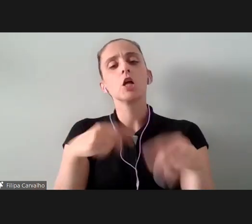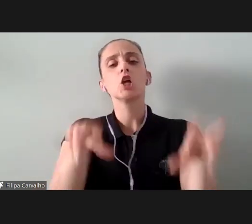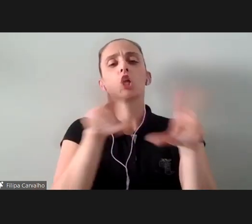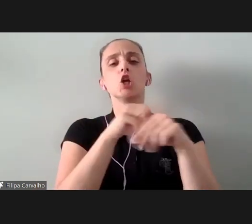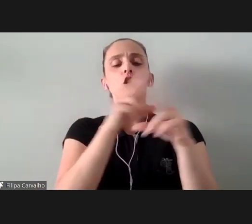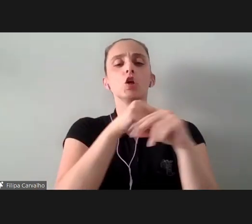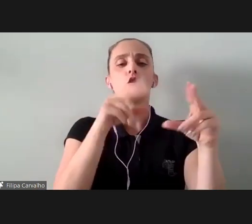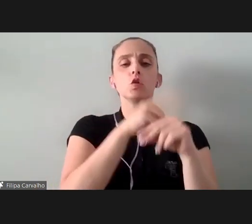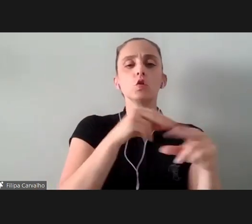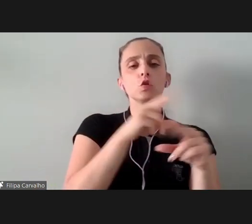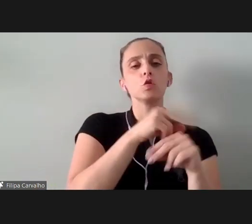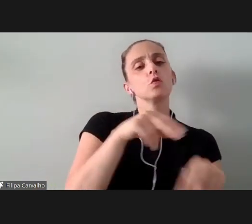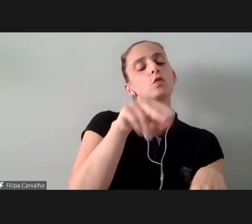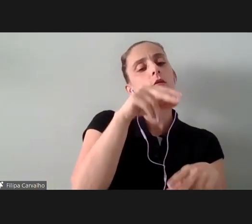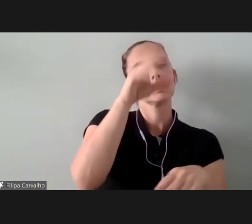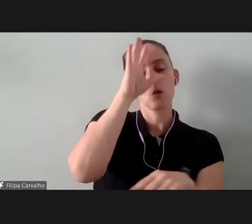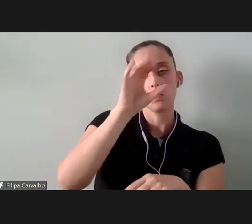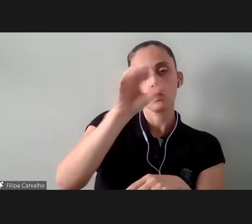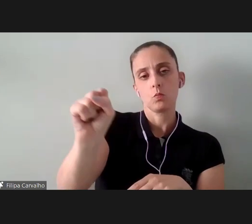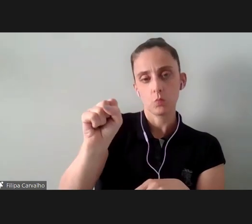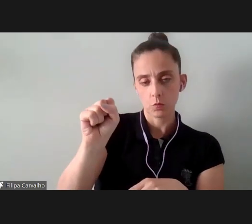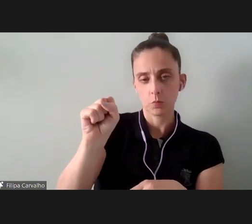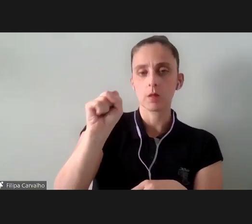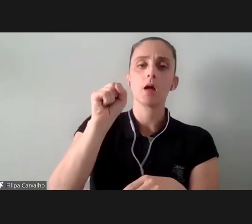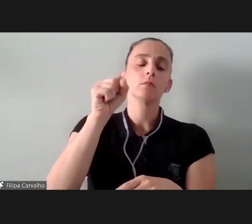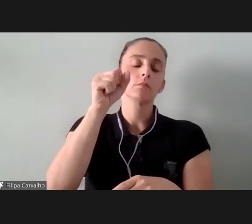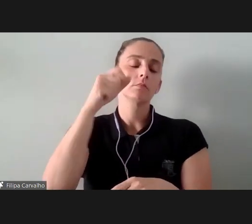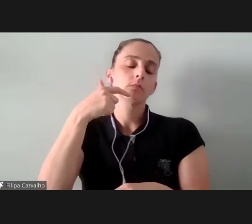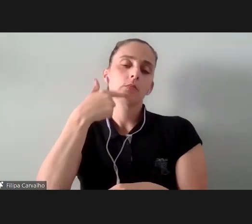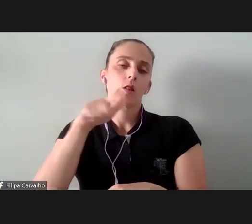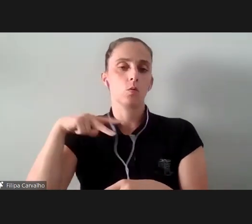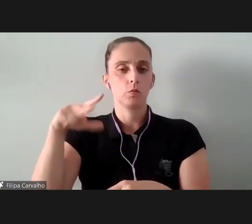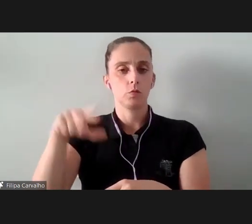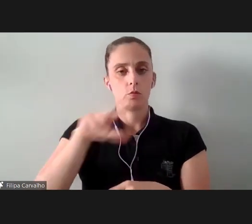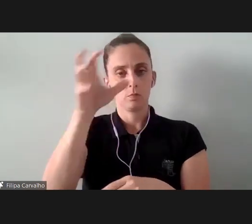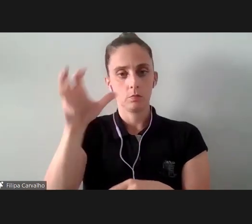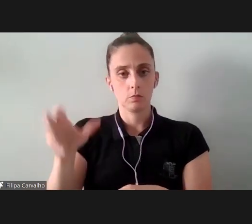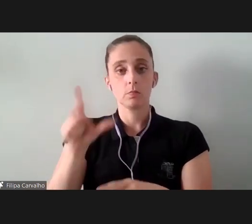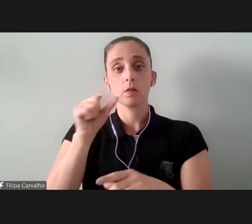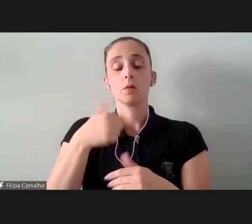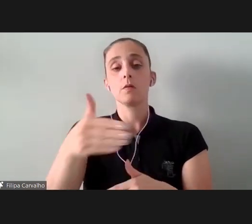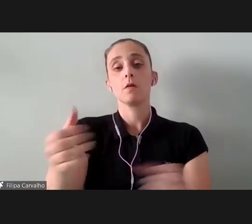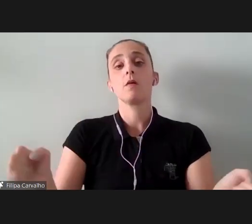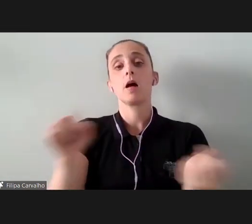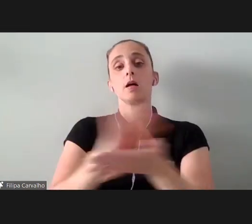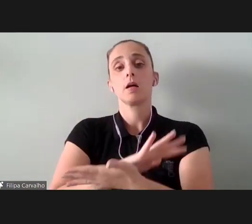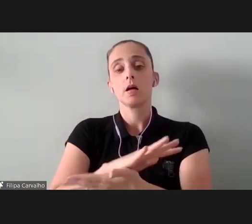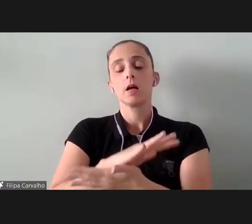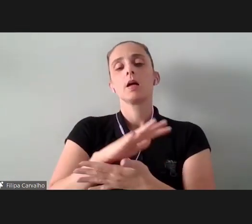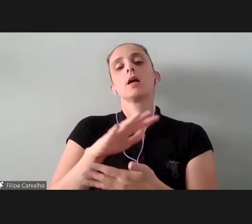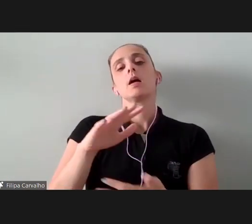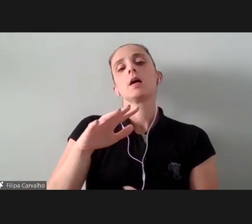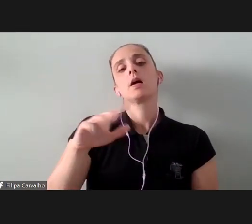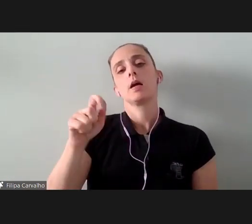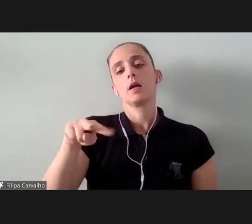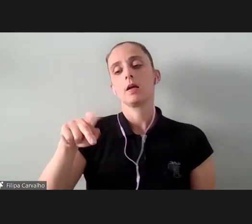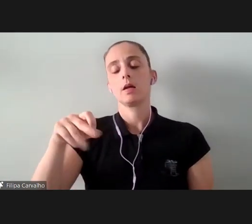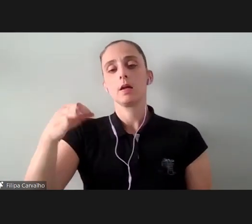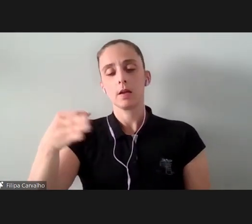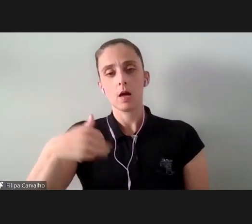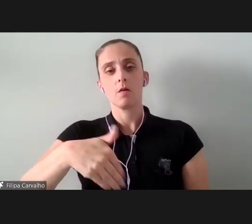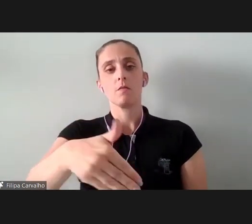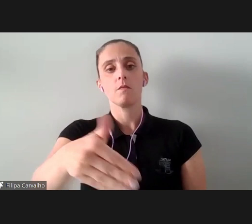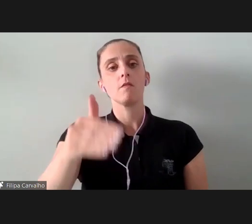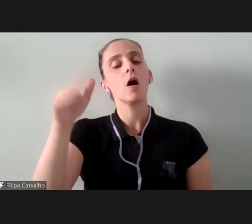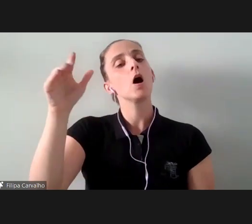mundo lusófono. Aproveitamos para informar que a próxima edição da newsletter RINAP terá a sua publicação agendada para o final